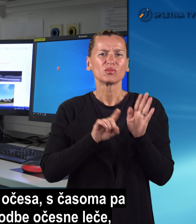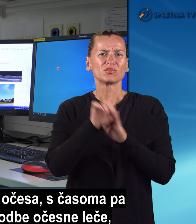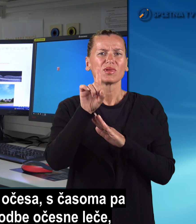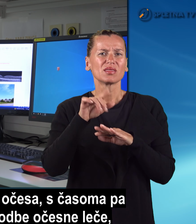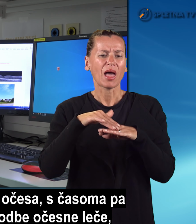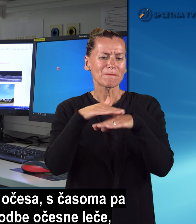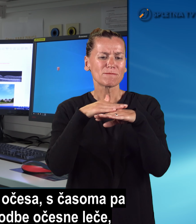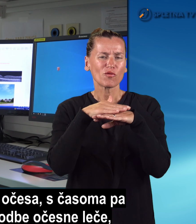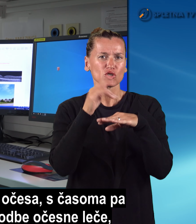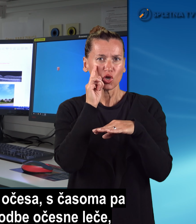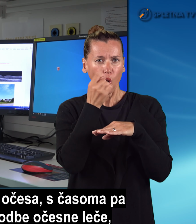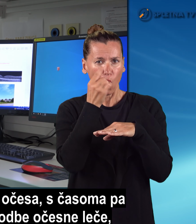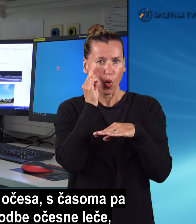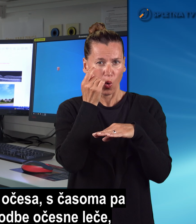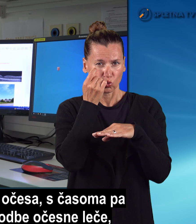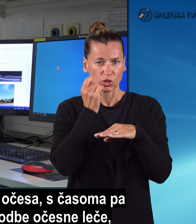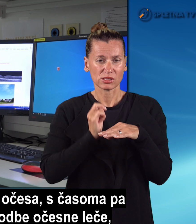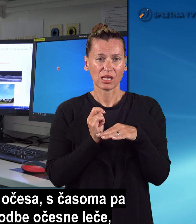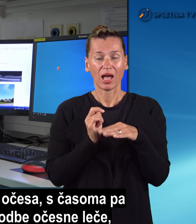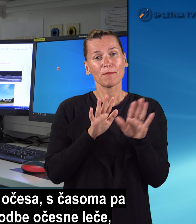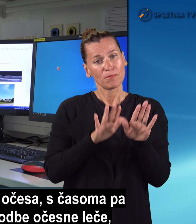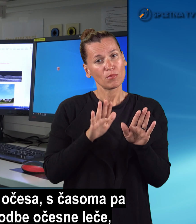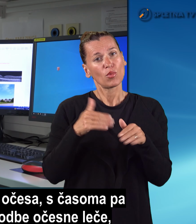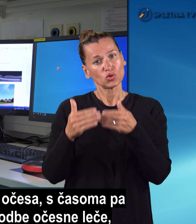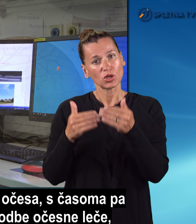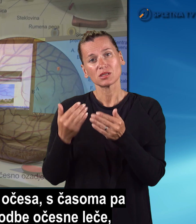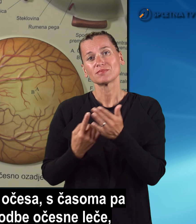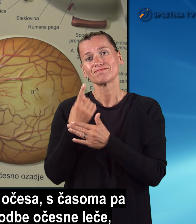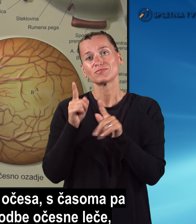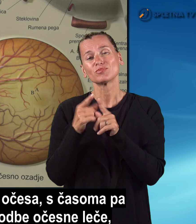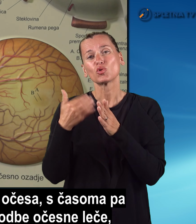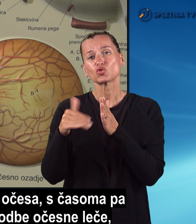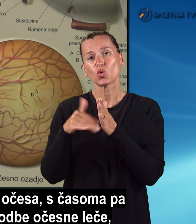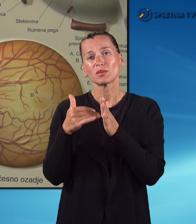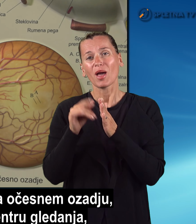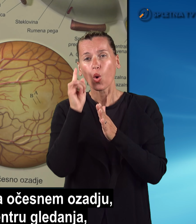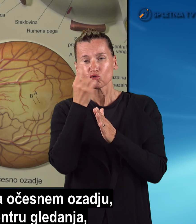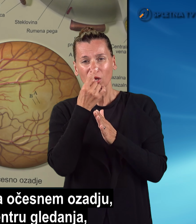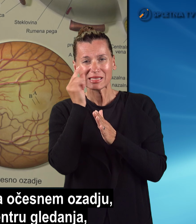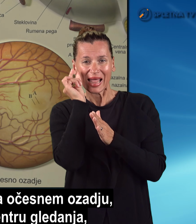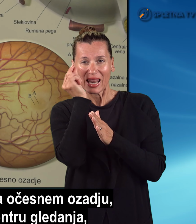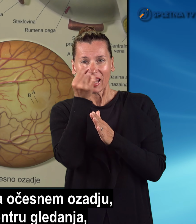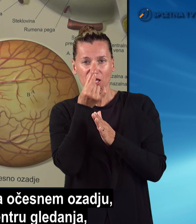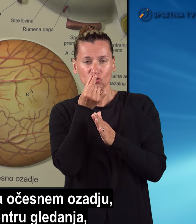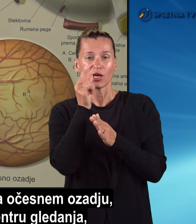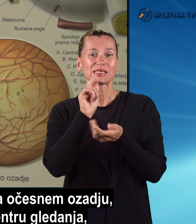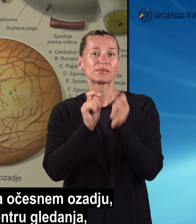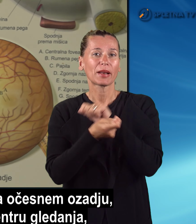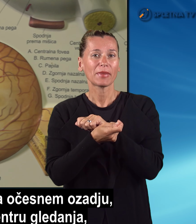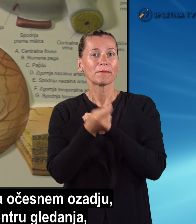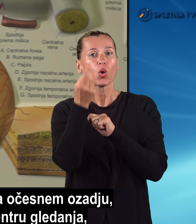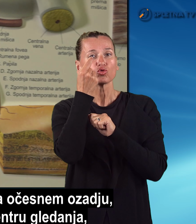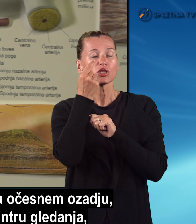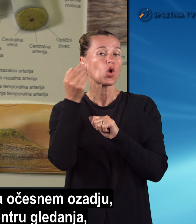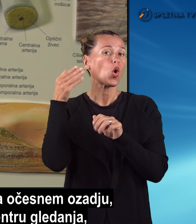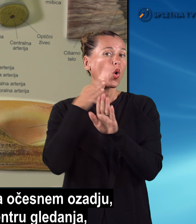očesa, sčasoma pa pride tudi do poškodbe očesne leče in do sprememb na očesnem